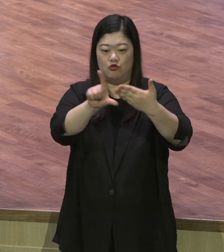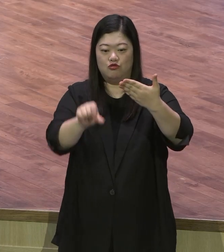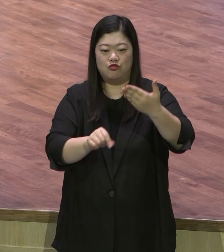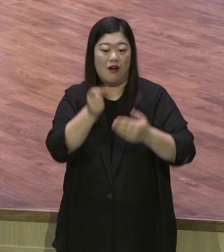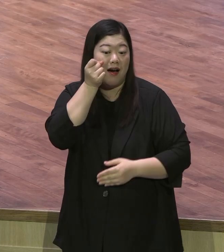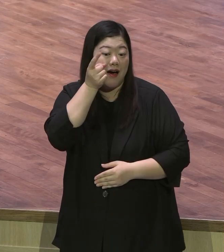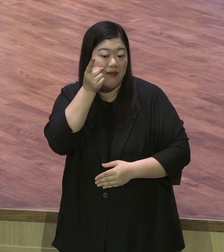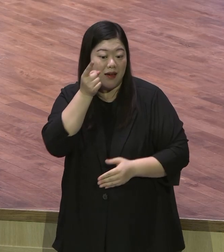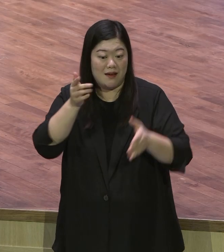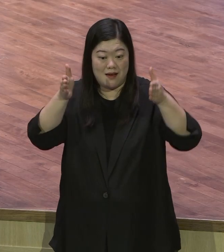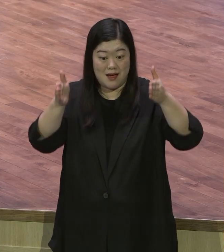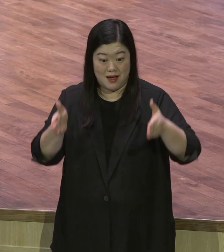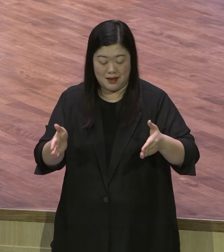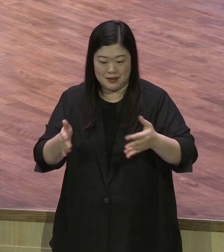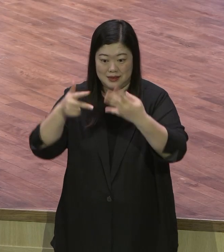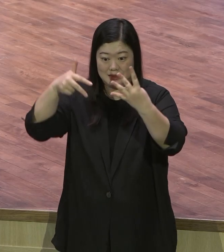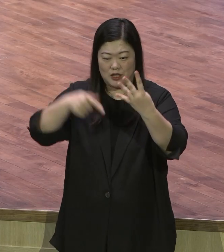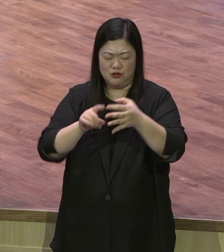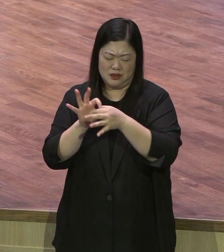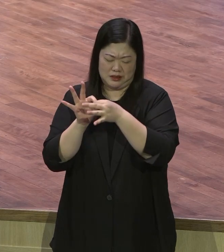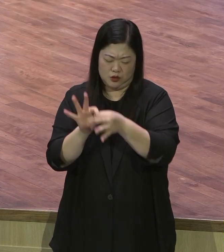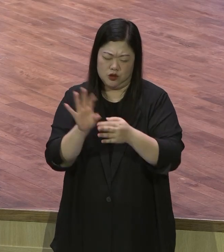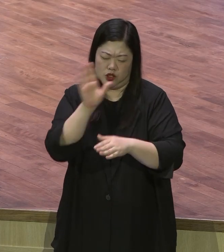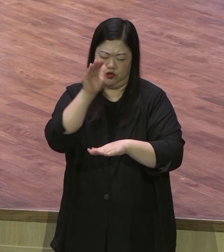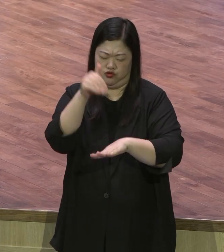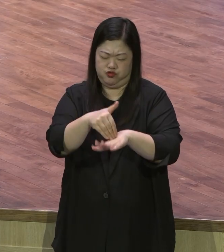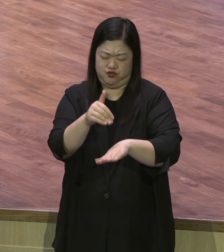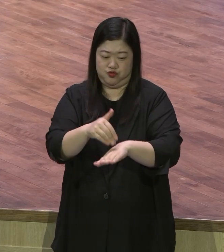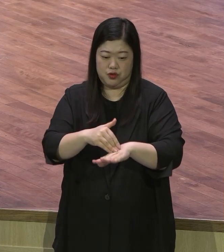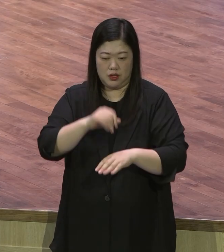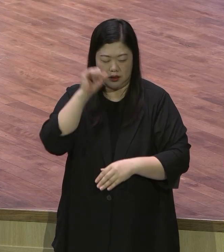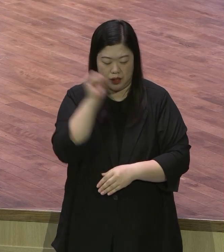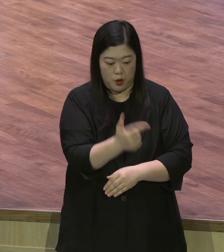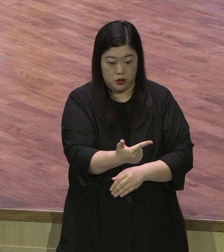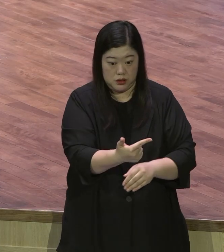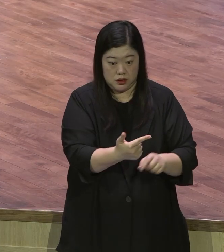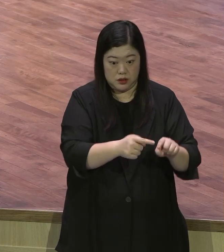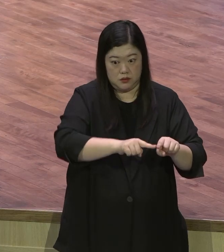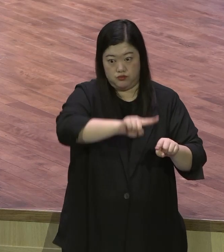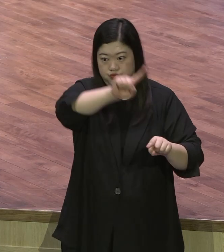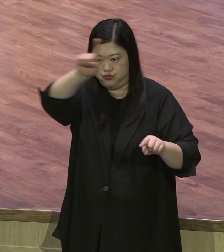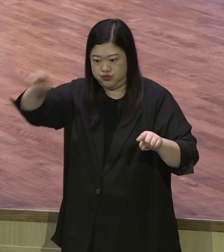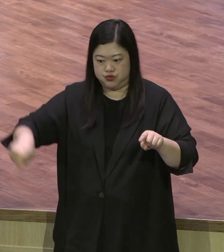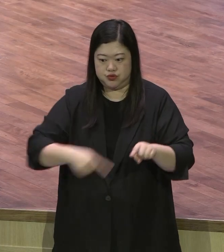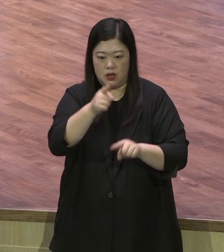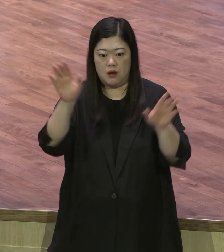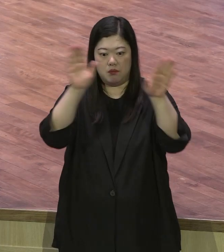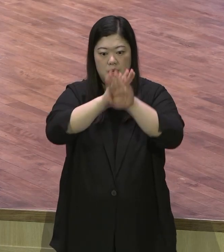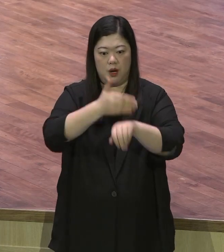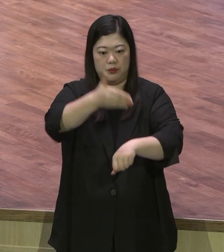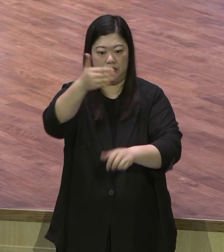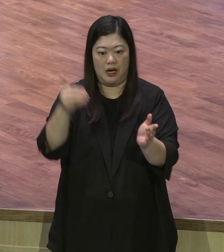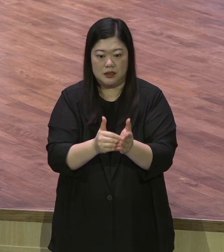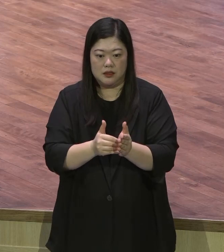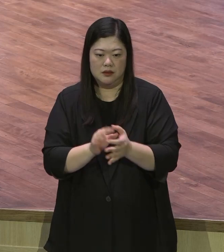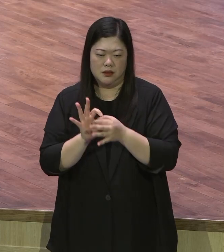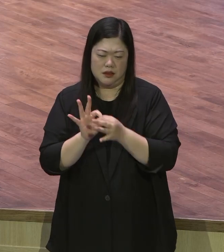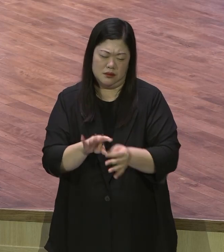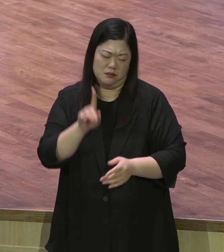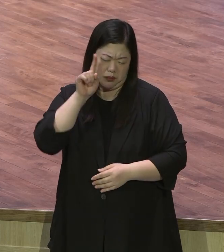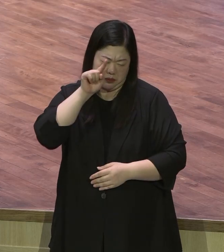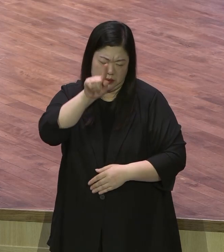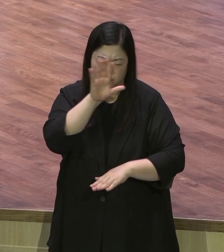위닝 이기는 자의 그러니까 루틴 이기는 습관까지 영적으로 영적 군사가